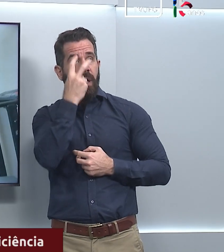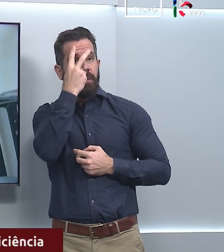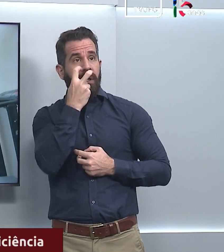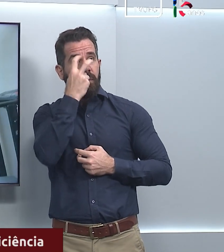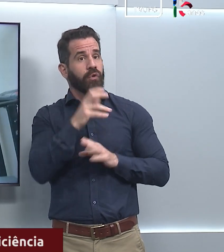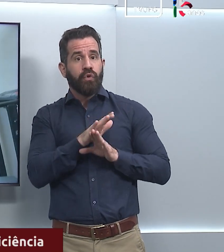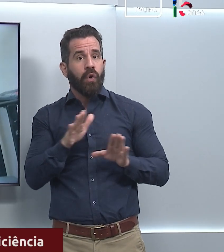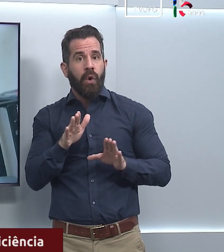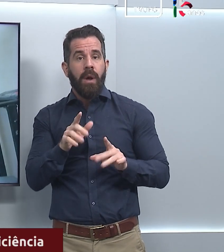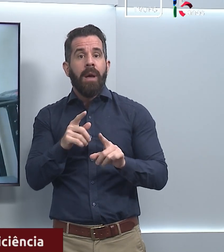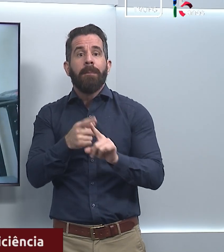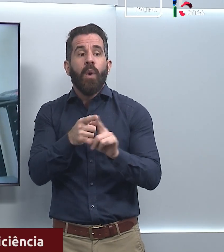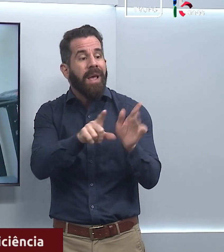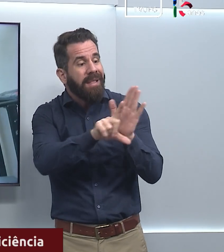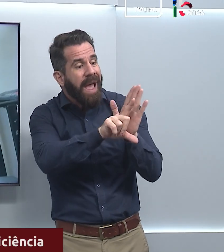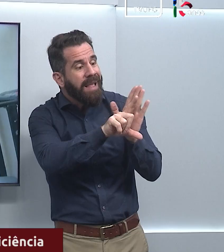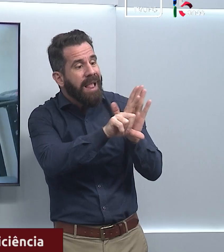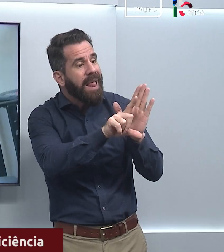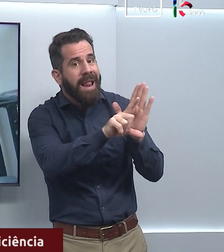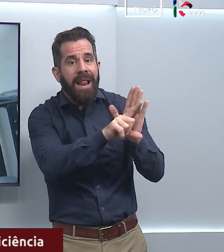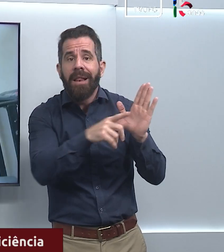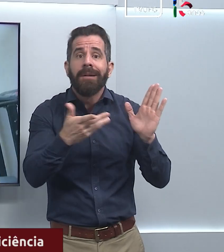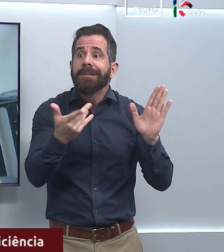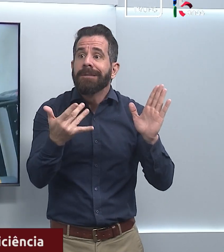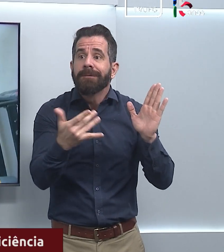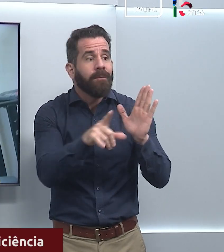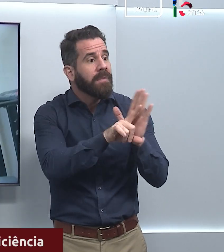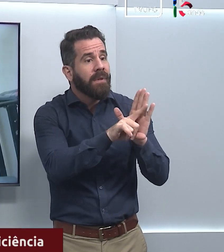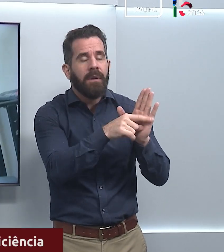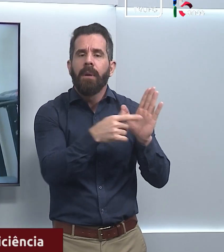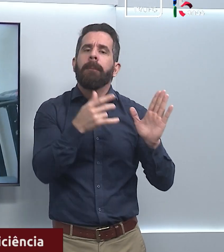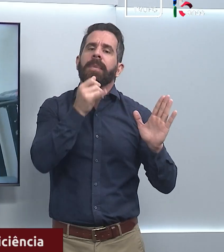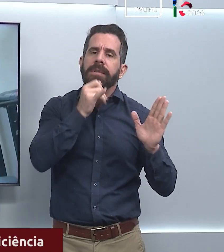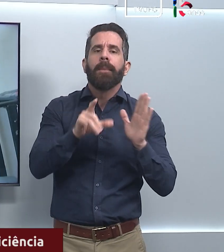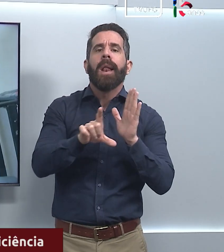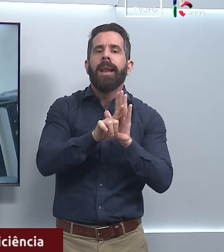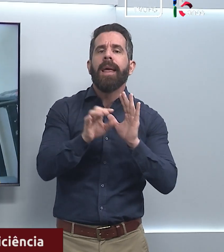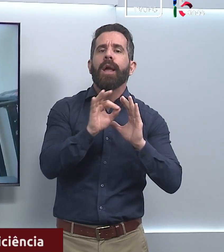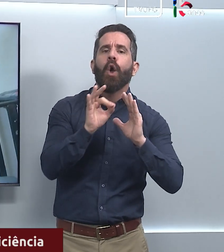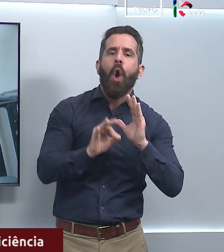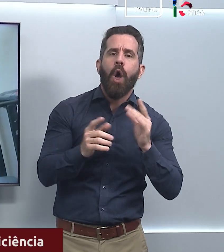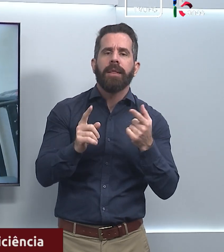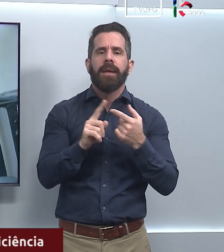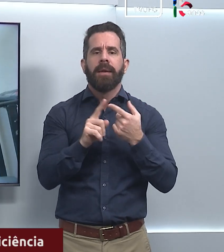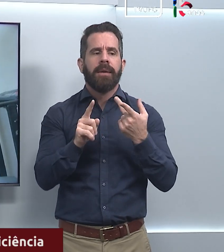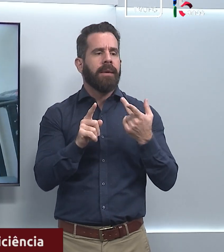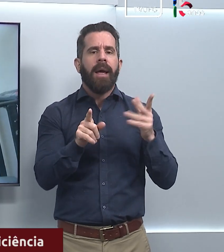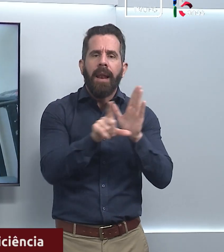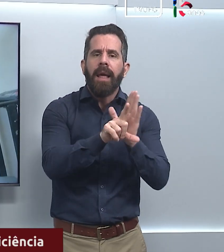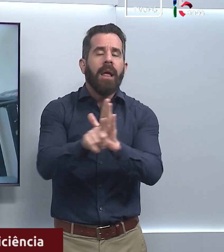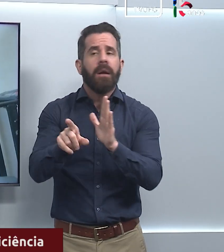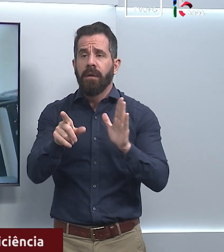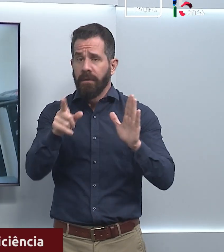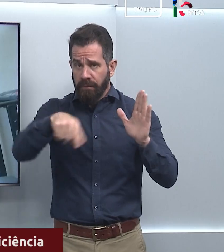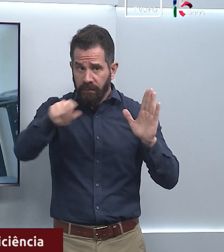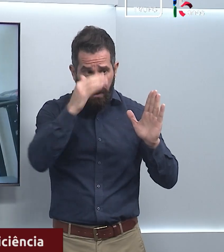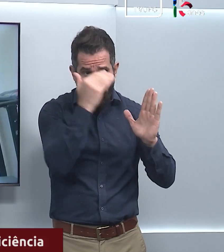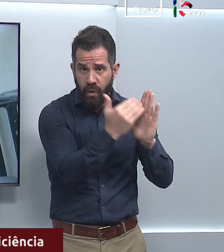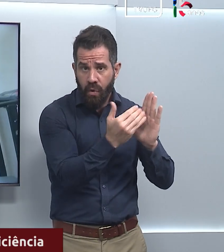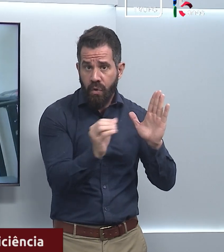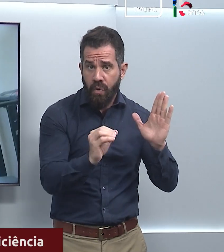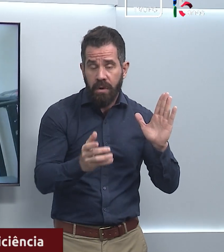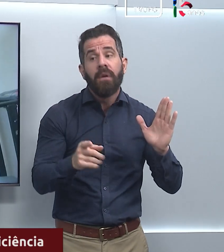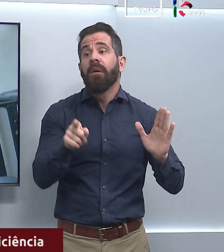questão, porque ninguém cumpre a nossa lei. Você vai lá ver a lei de cotas, a lei de... Nada, ninguém cumpre. Os empresários